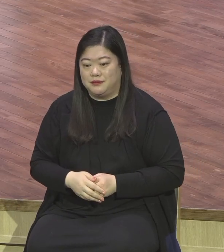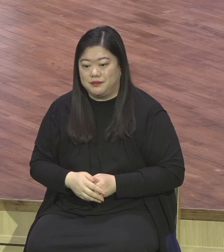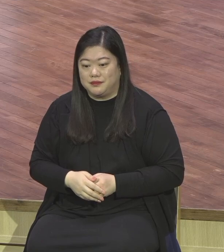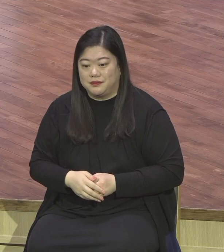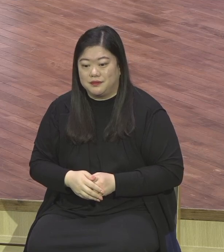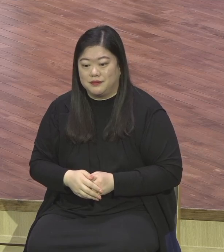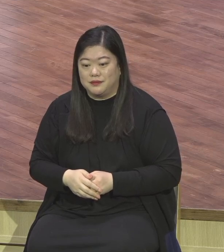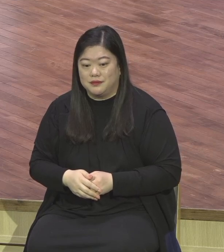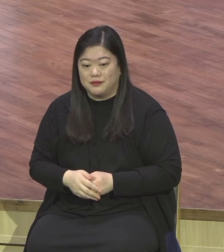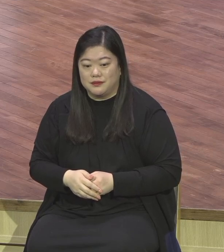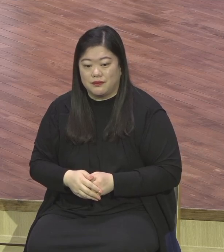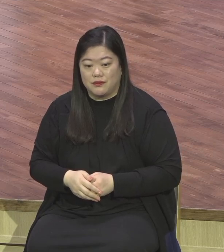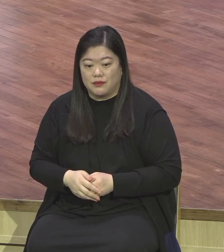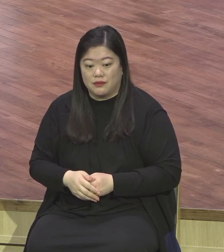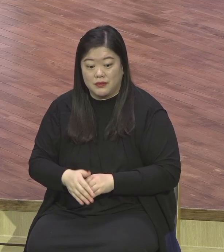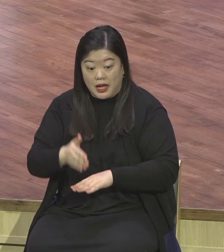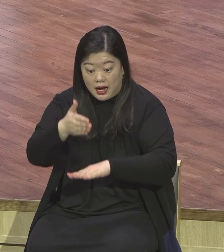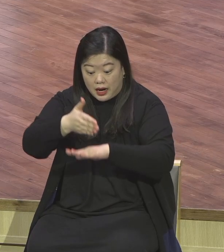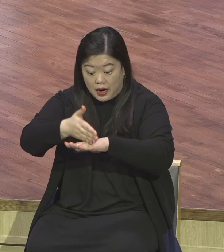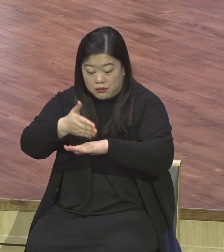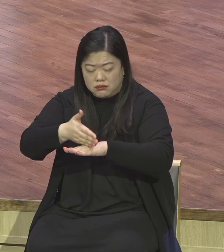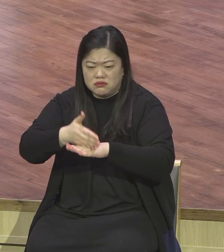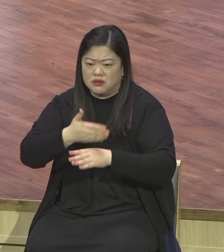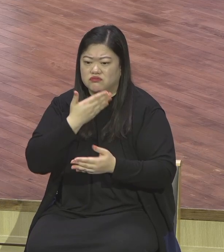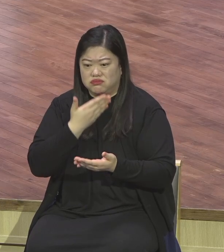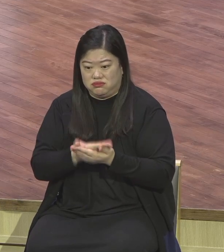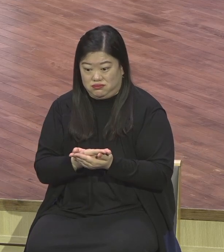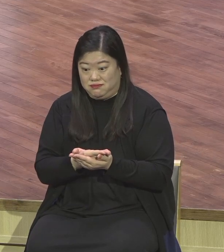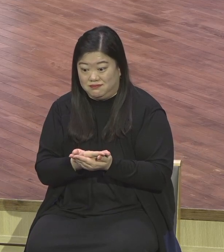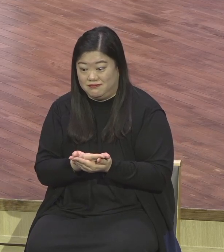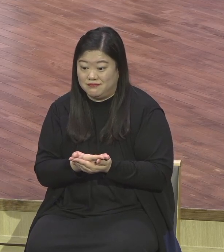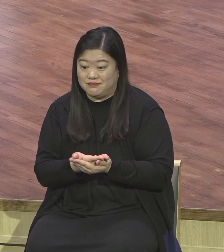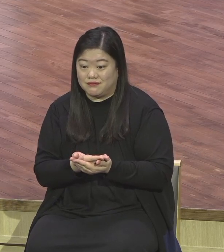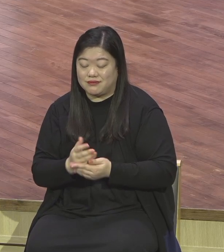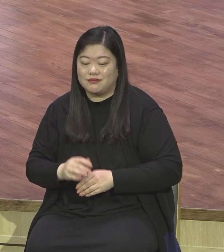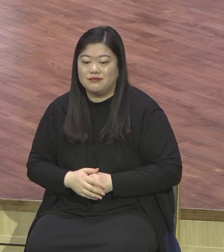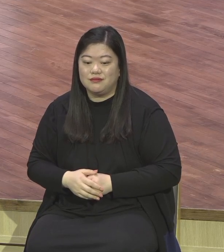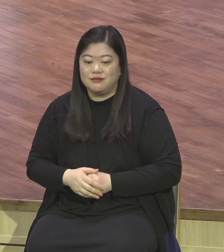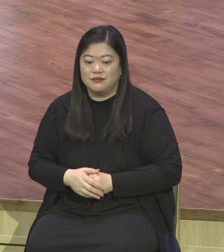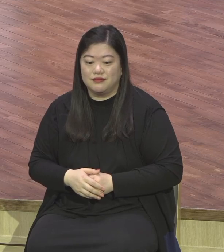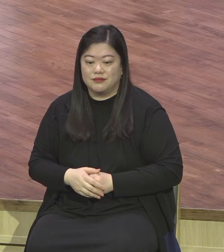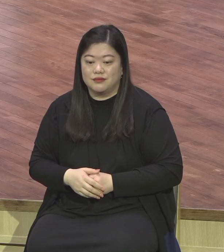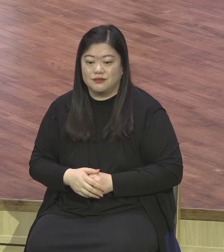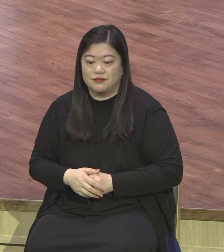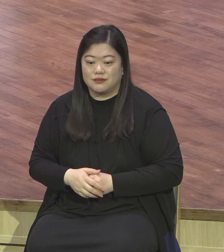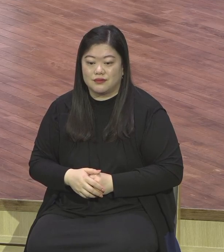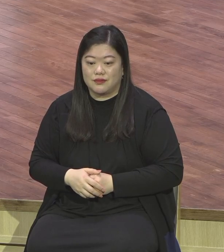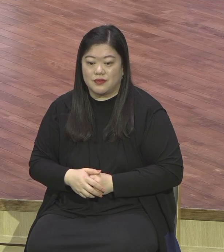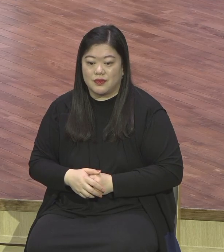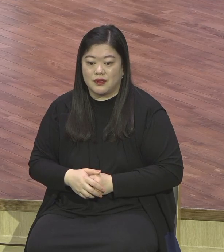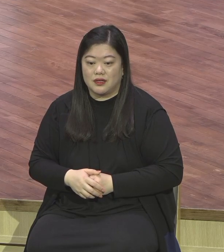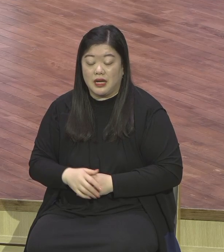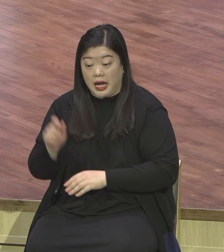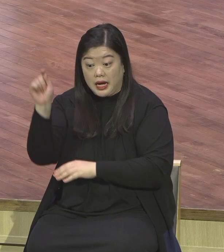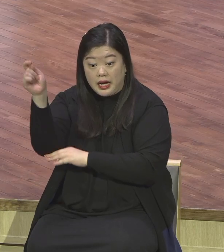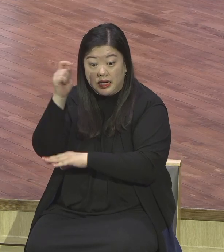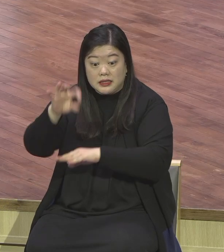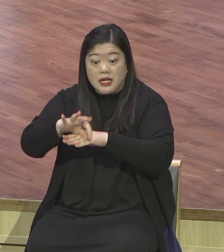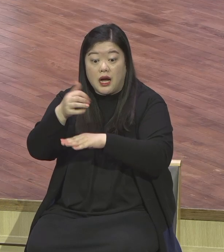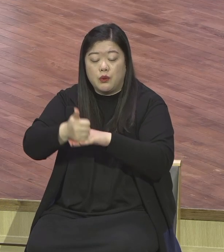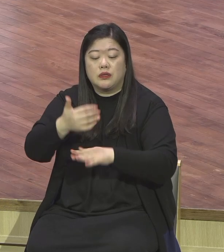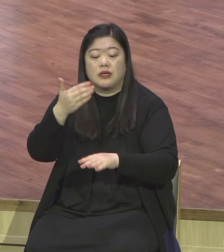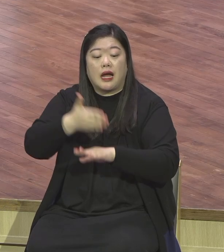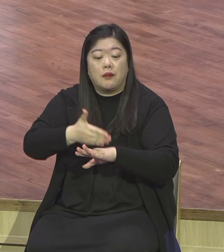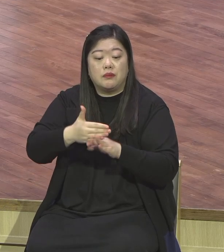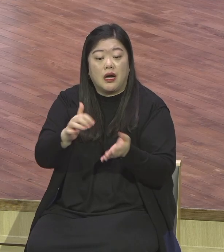싶은 마인드 이게 넘쳐있는 말씀이에요 사실 일일이 그렇게 따윗의 감사 표현을 들자면 끝이 없어요